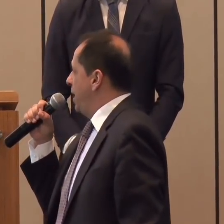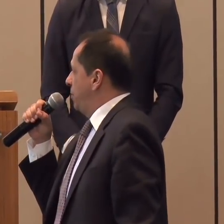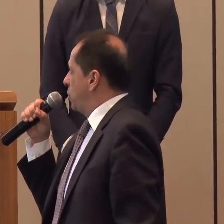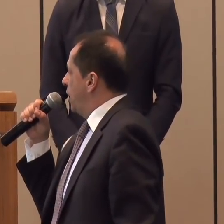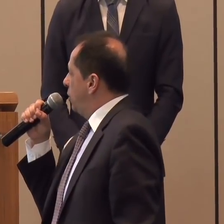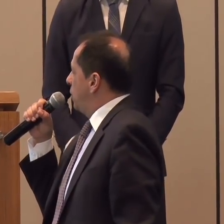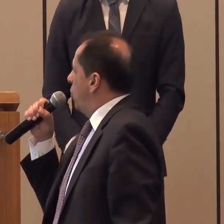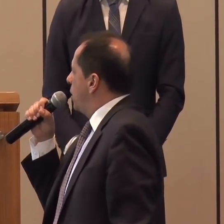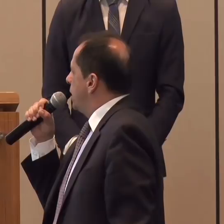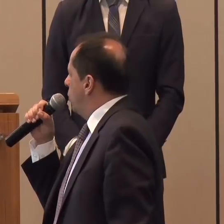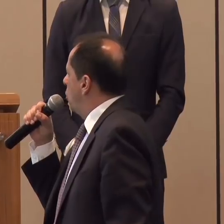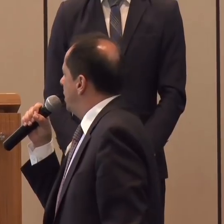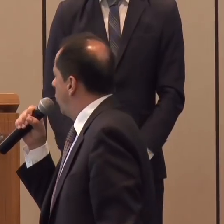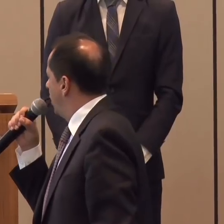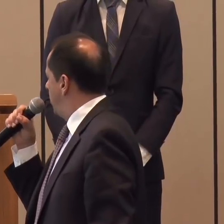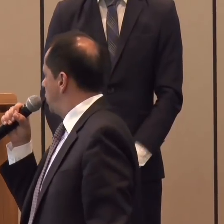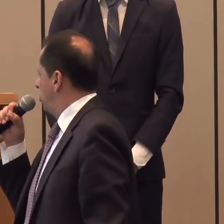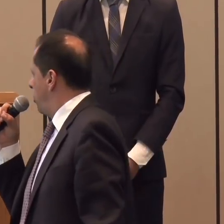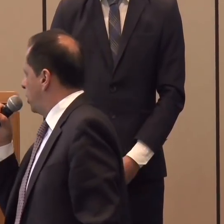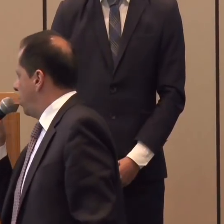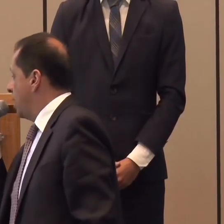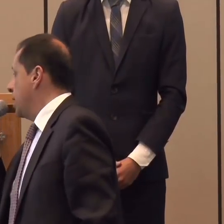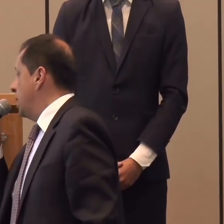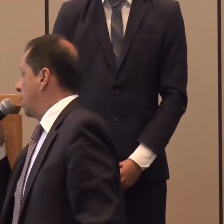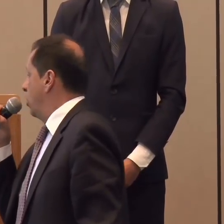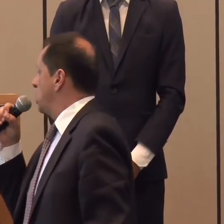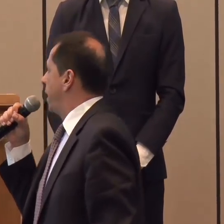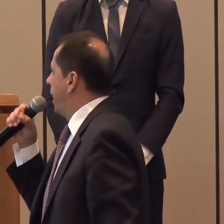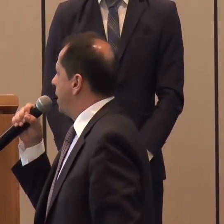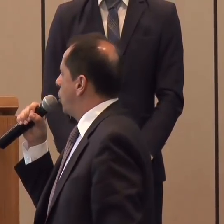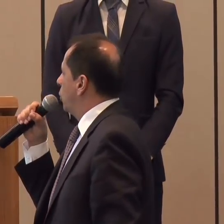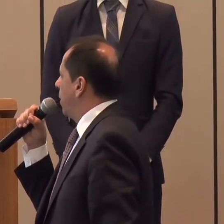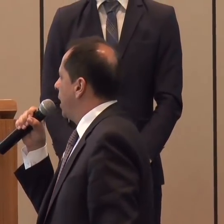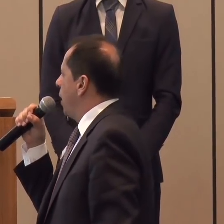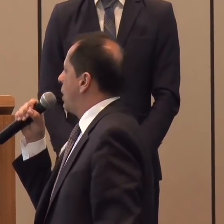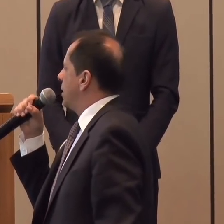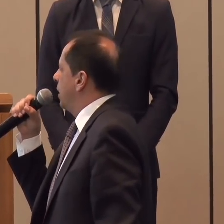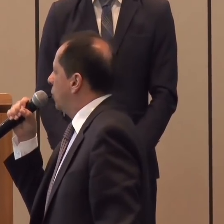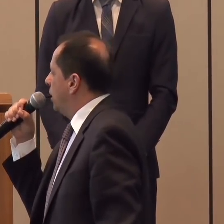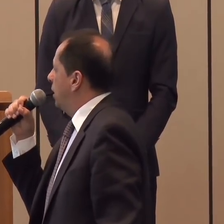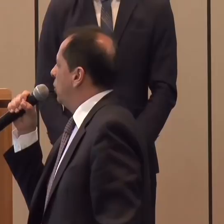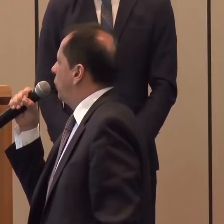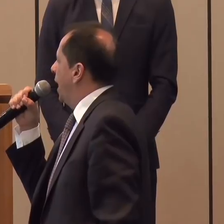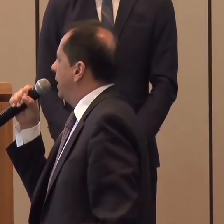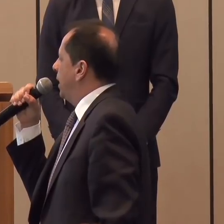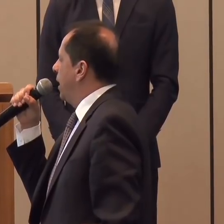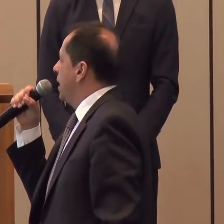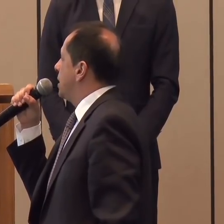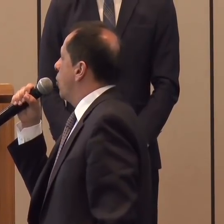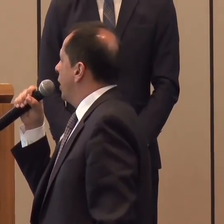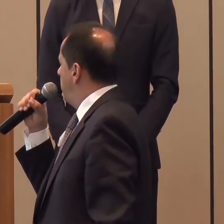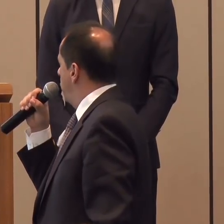ya no del 20 por ciento sino unas incluso el 50 por ciento portaron y regiones pequeñas como tame arauca salento quindío